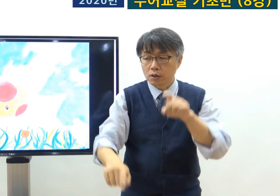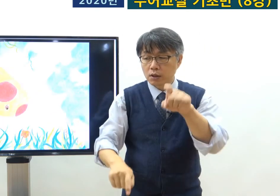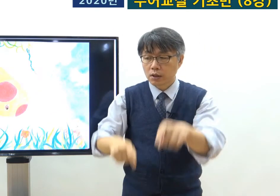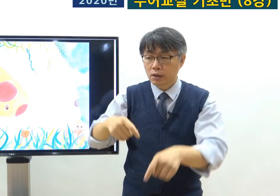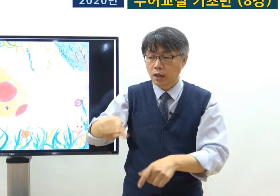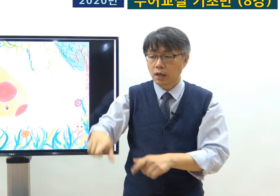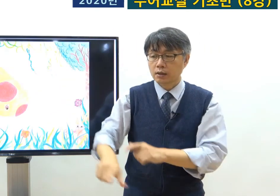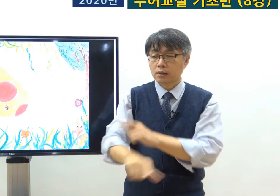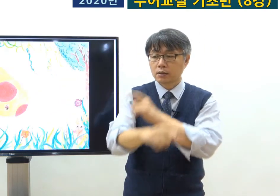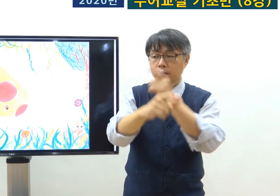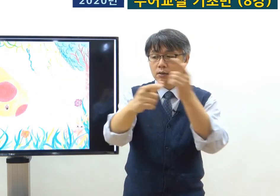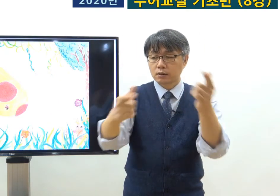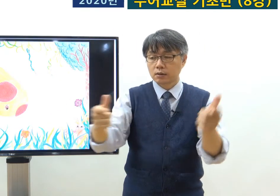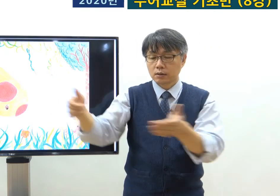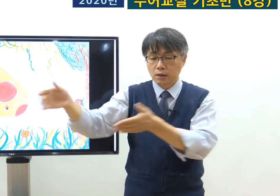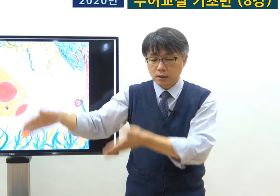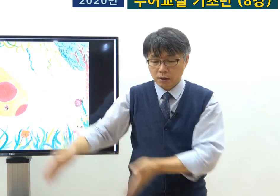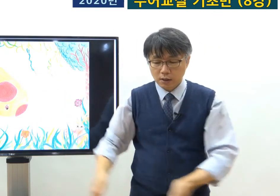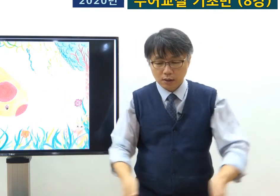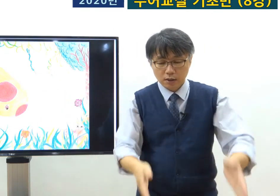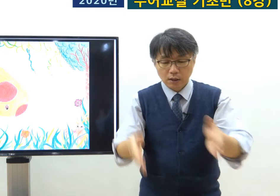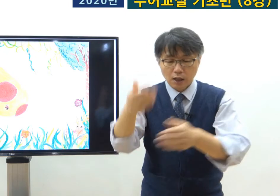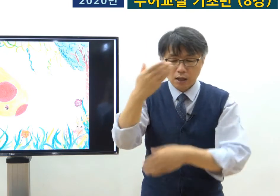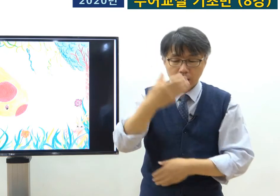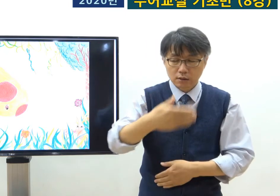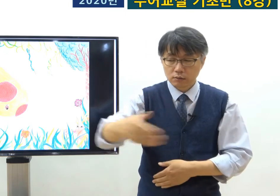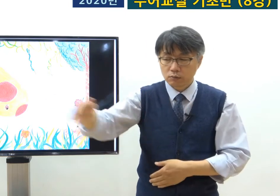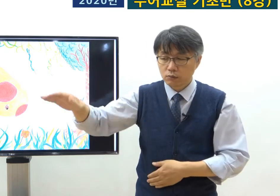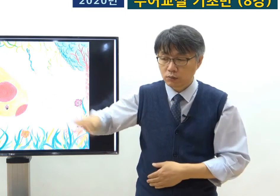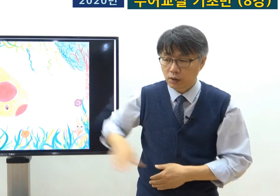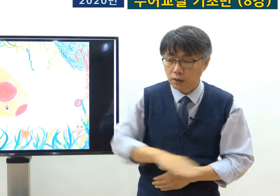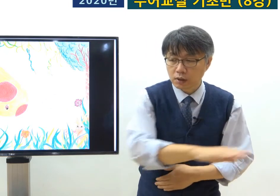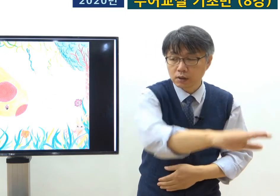걷지 않는 길 가는 우리를